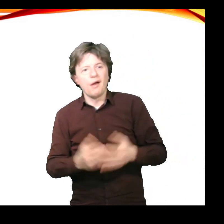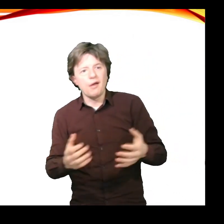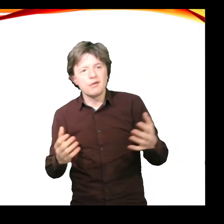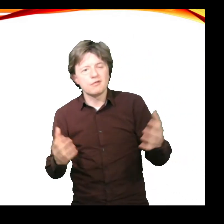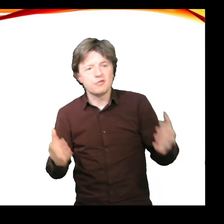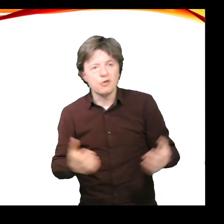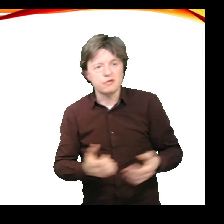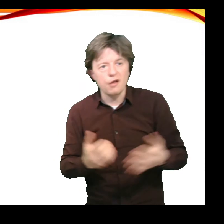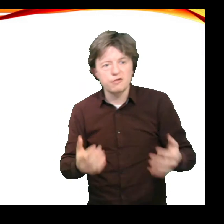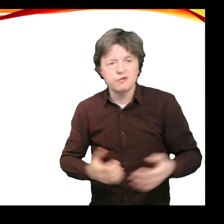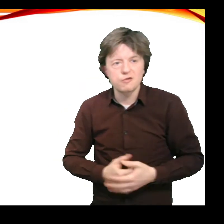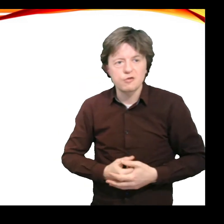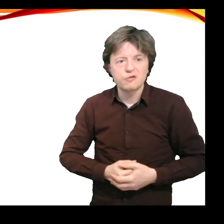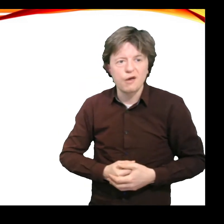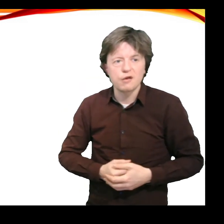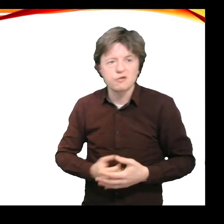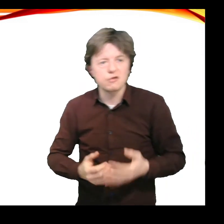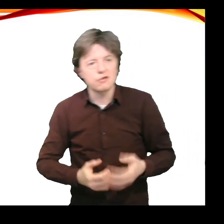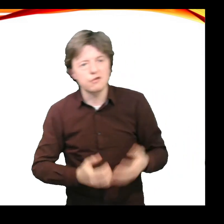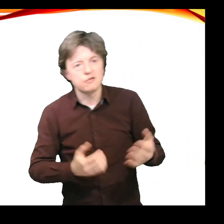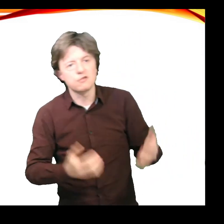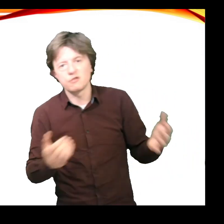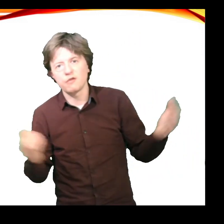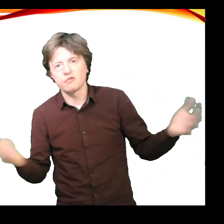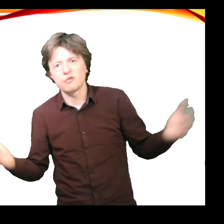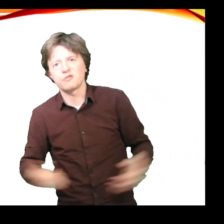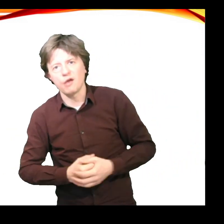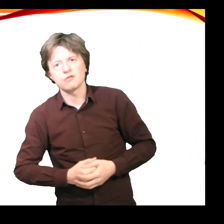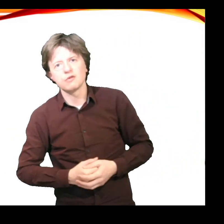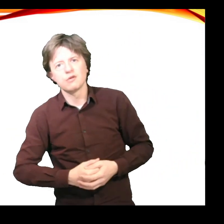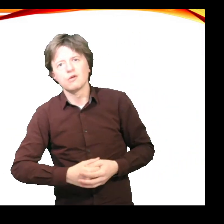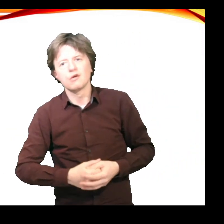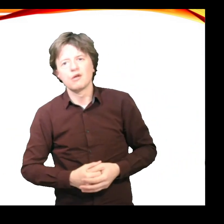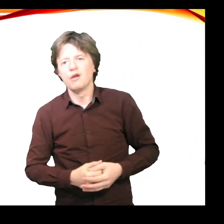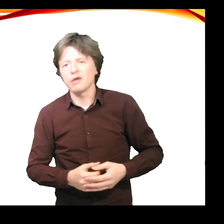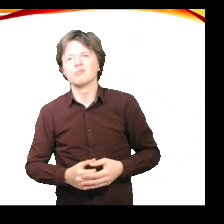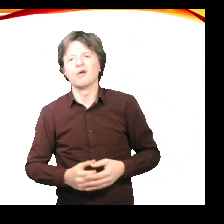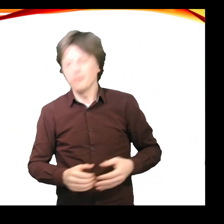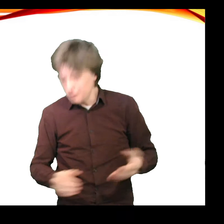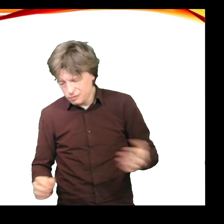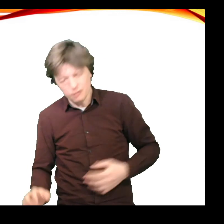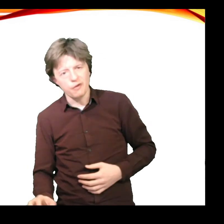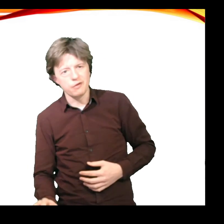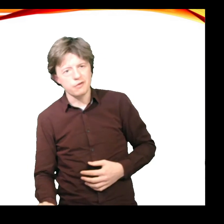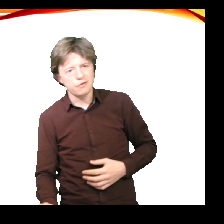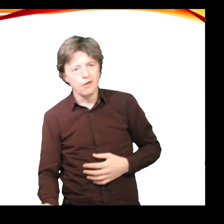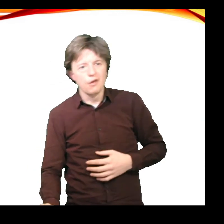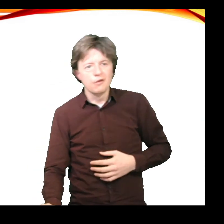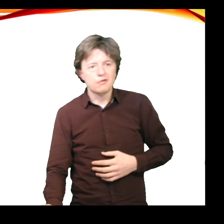Hij is het woord. Alles is er door ontstaan. En zonder dit is niets ontstaan van wat bestaat. Lekker man. Dit is zo fijn. Dit is zo